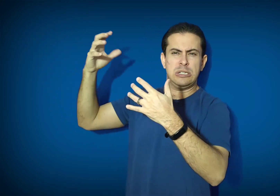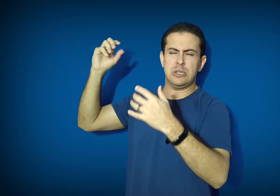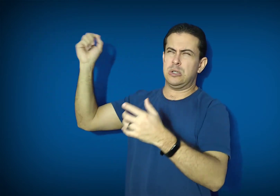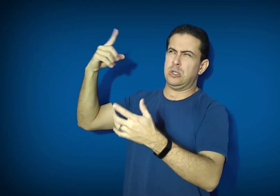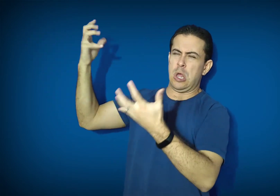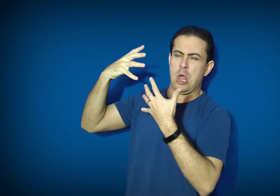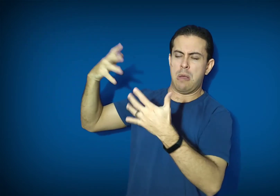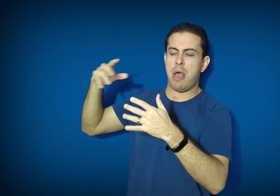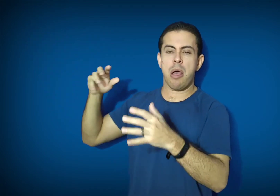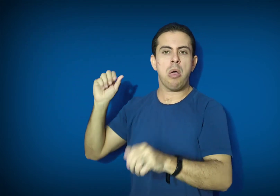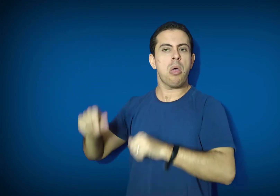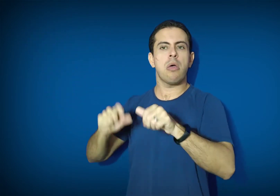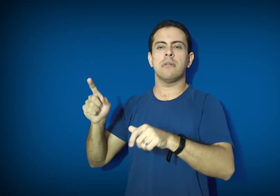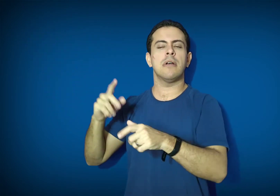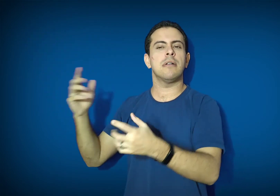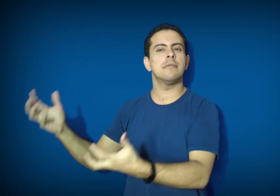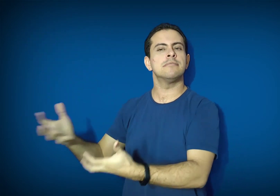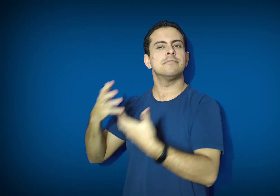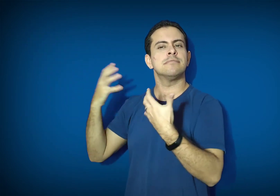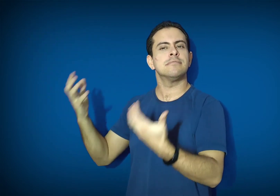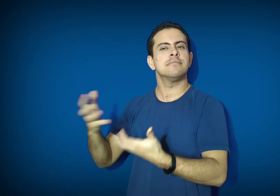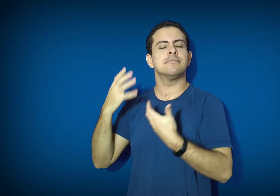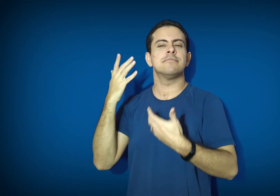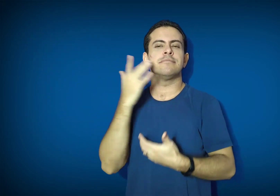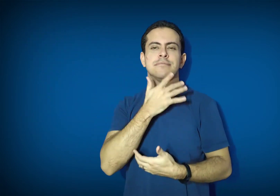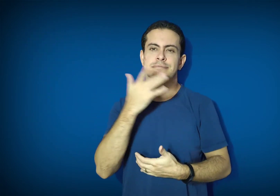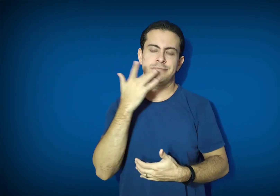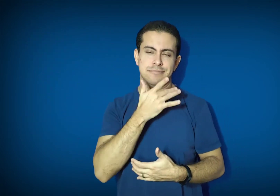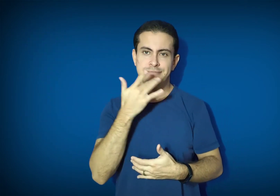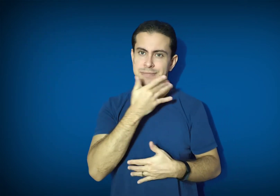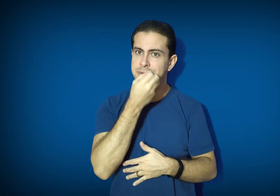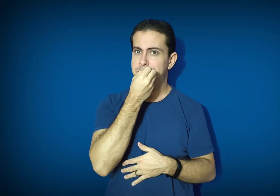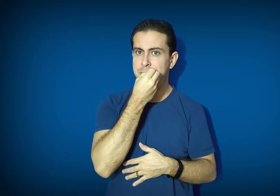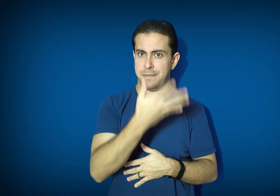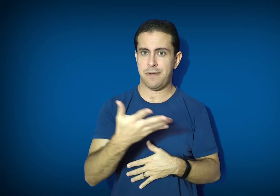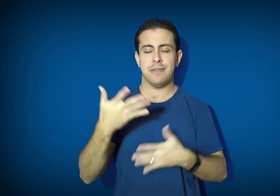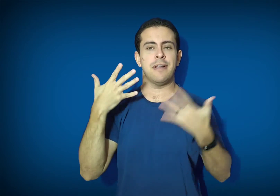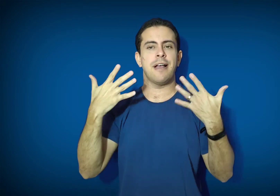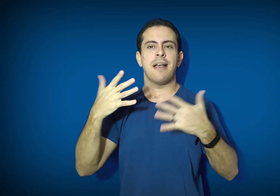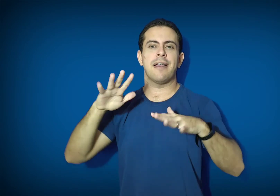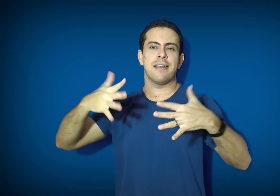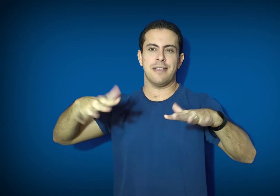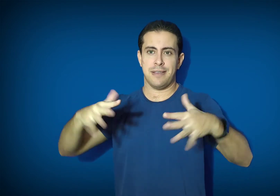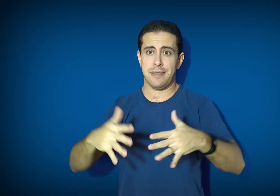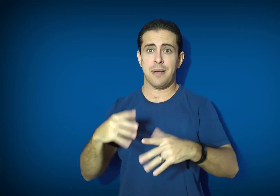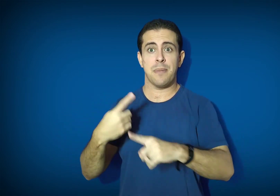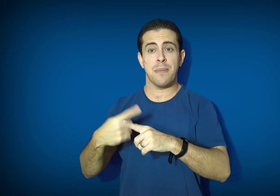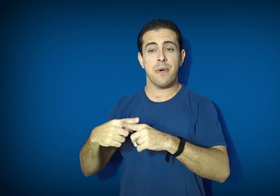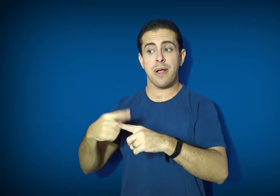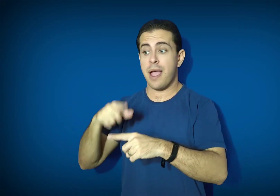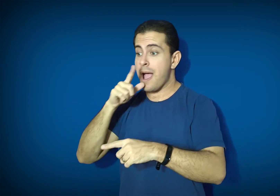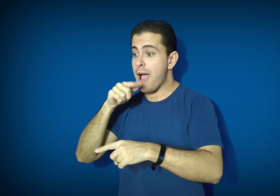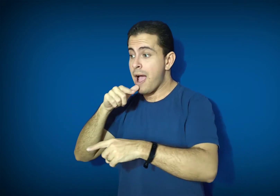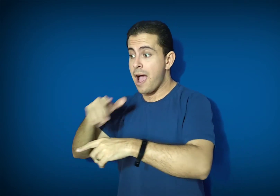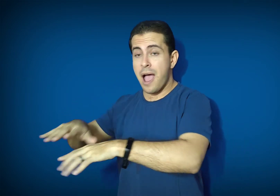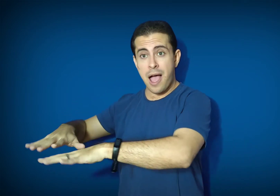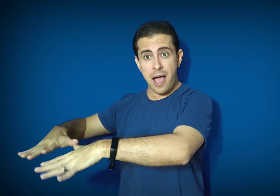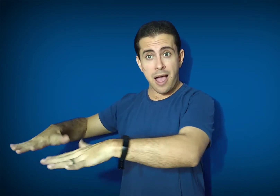ali dos oceanos, dos mares, elas não mudam rápido. Então, isso influencia nas regiões próximas ao